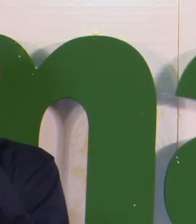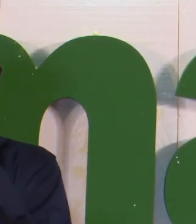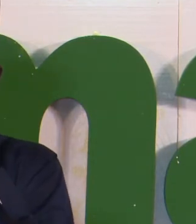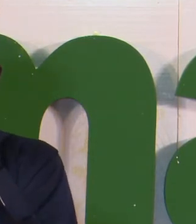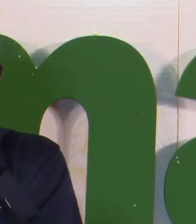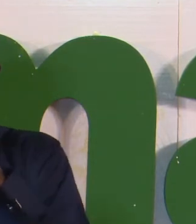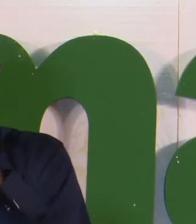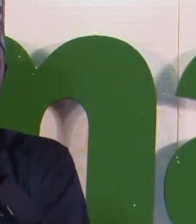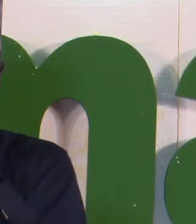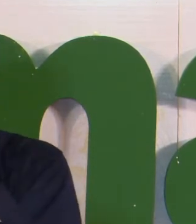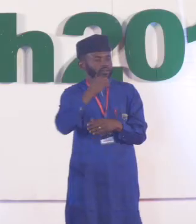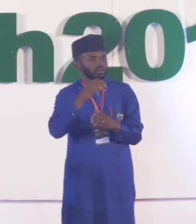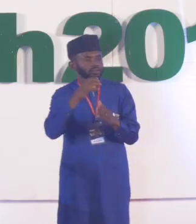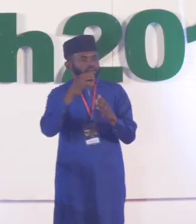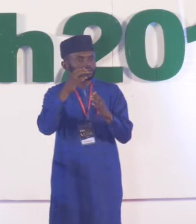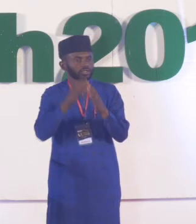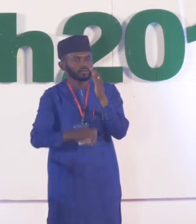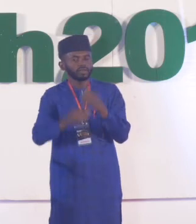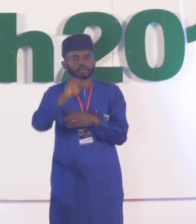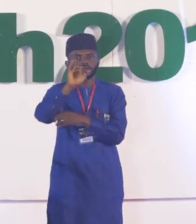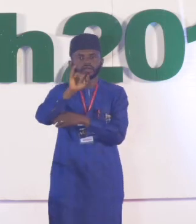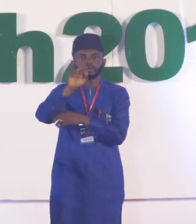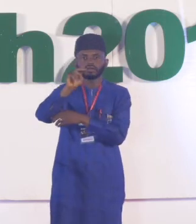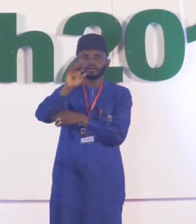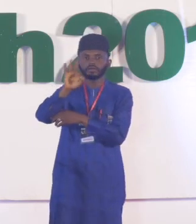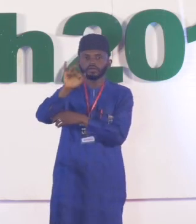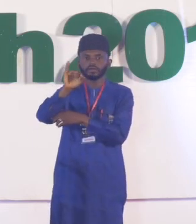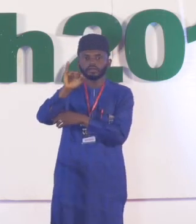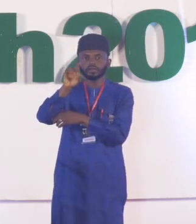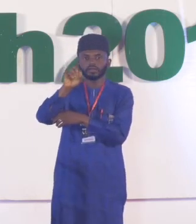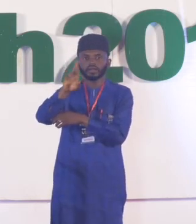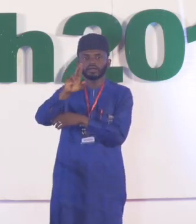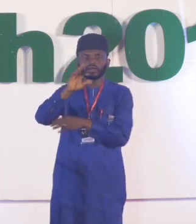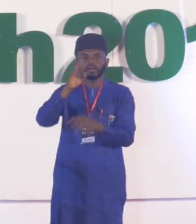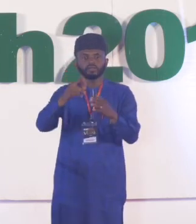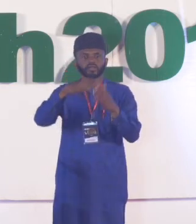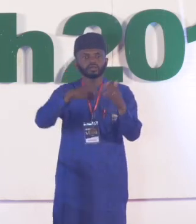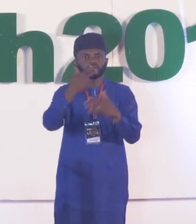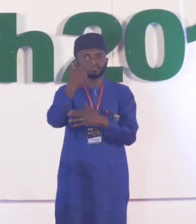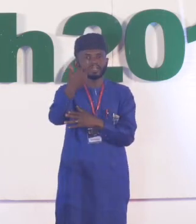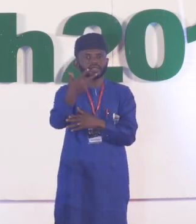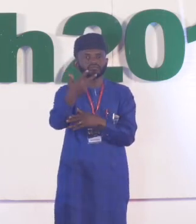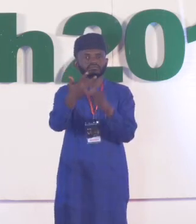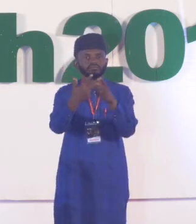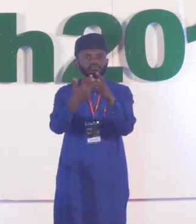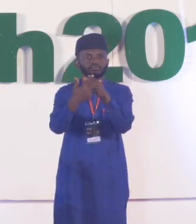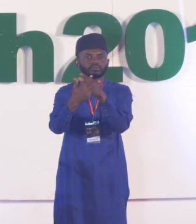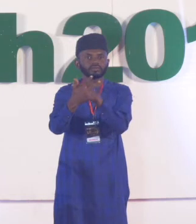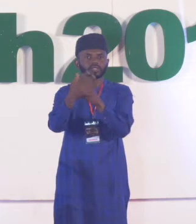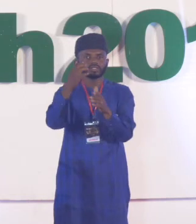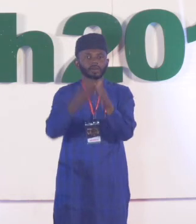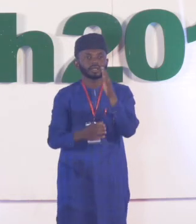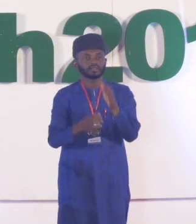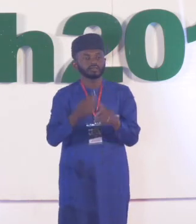السَّمَاءُ انفَطَرَتْ Surah Al-Infitar. If you read these three surahs, you will